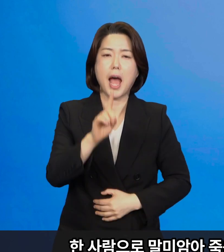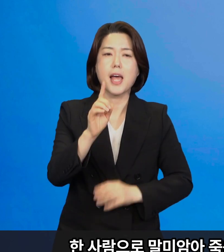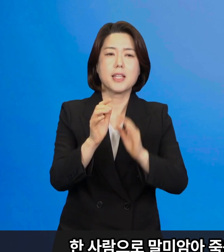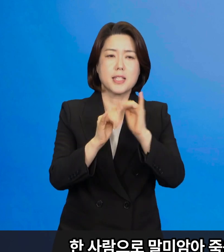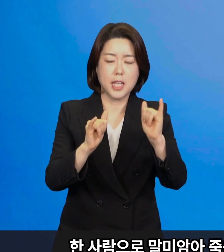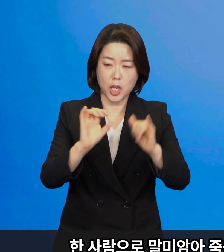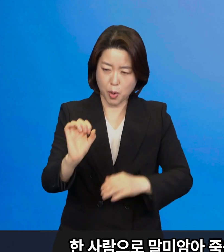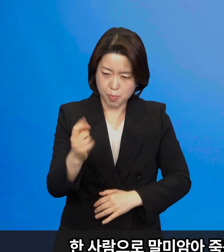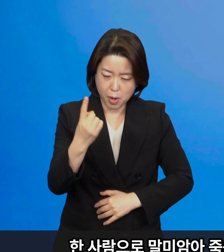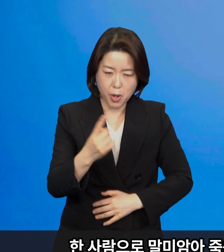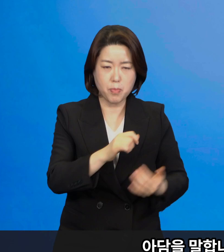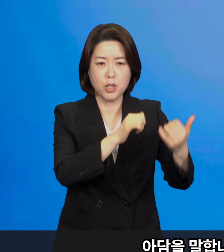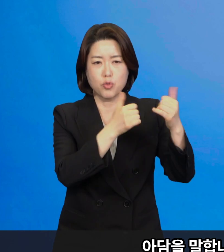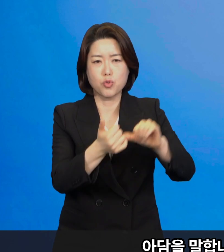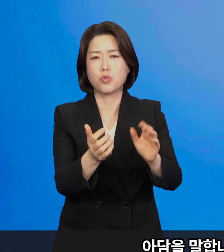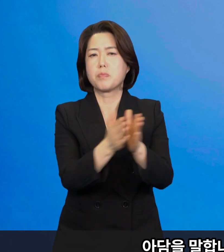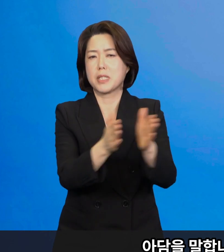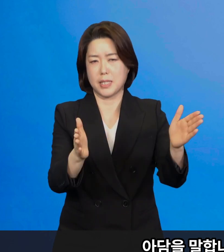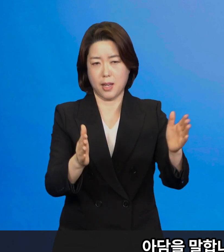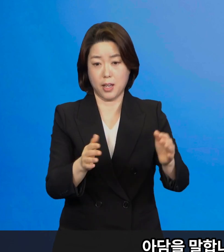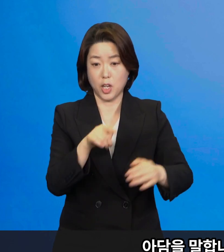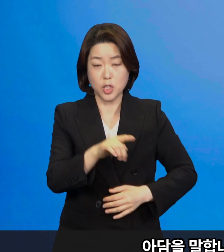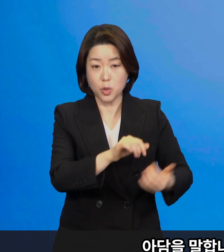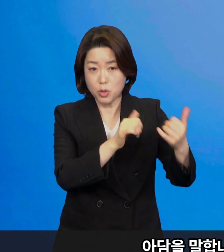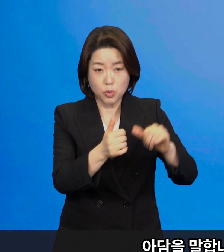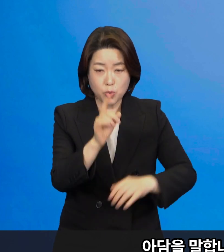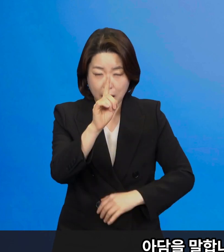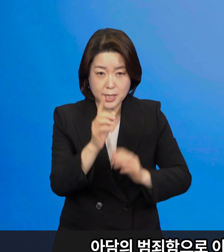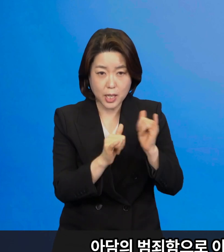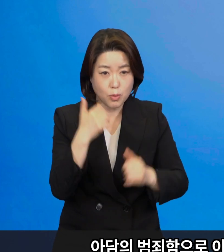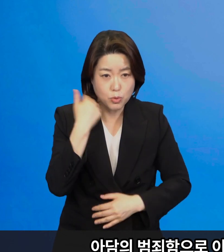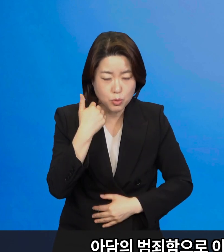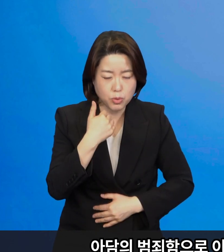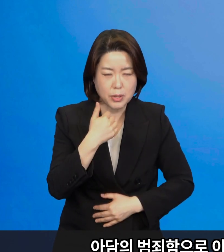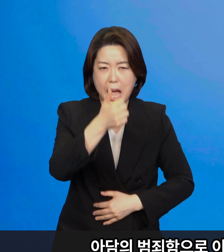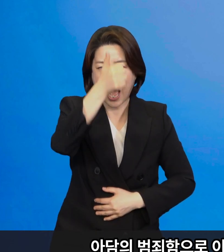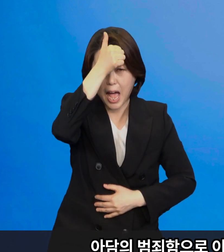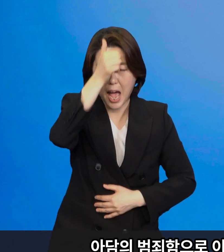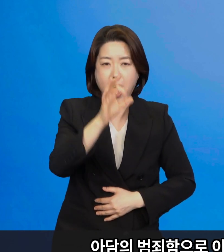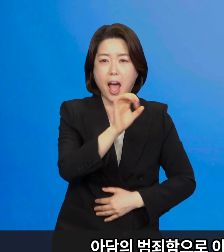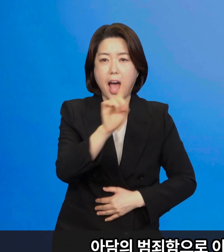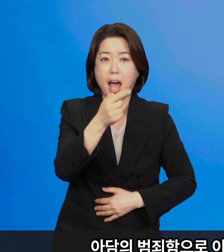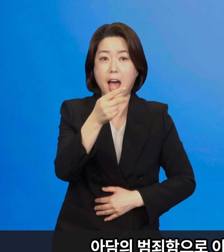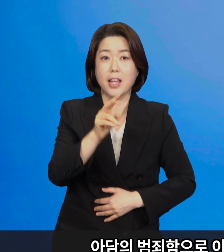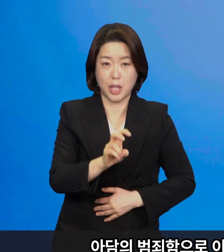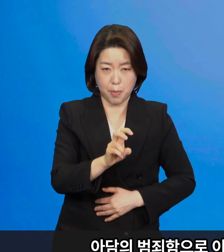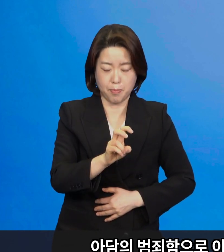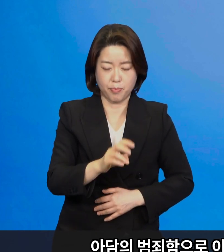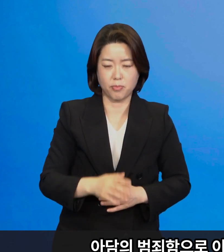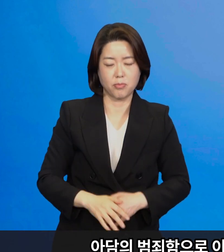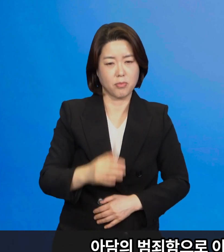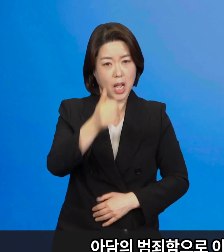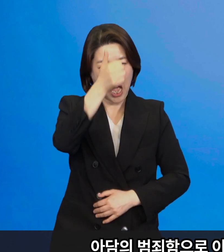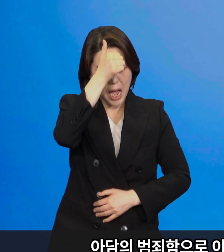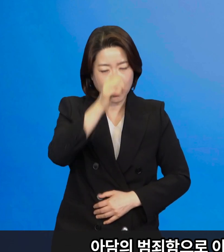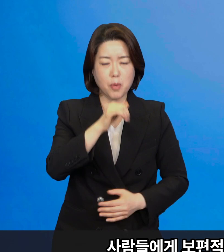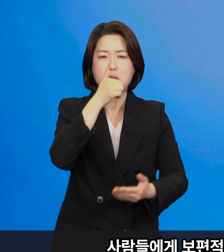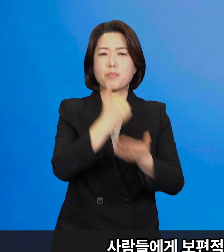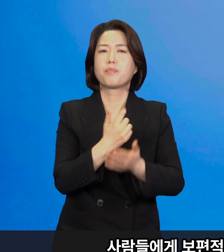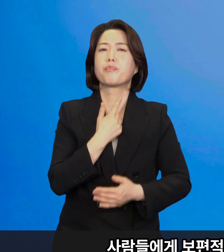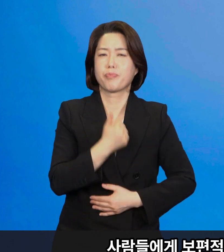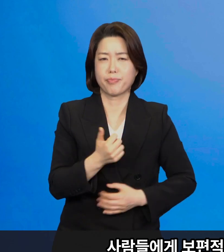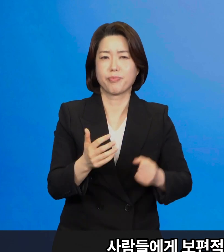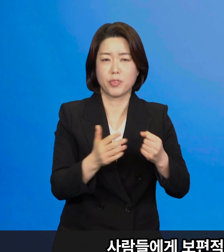죽음이 들어왔다라고 말씀해요. 아담을 말합니다. 이 한 사람은 아담의 범죄함으로 이제는 그 죽음의